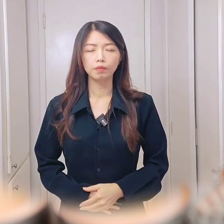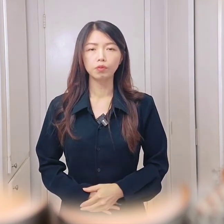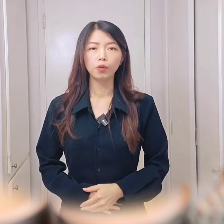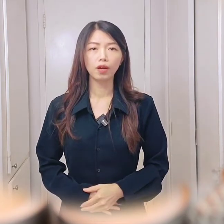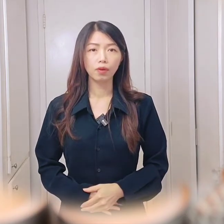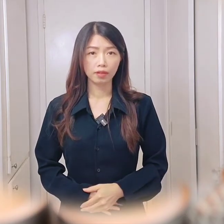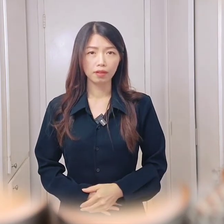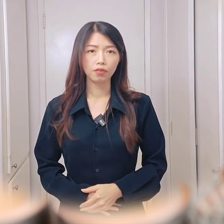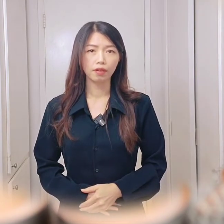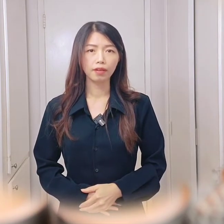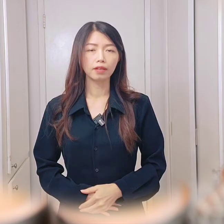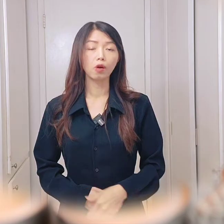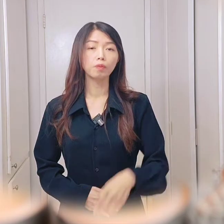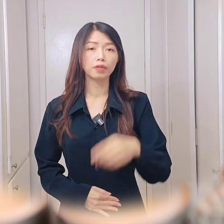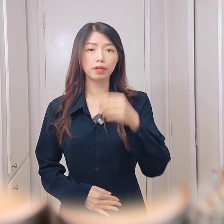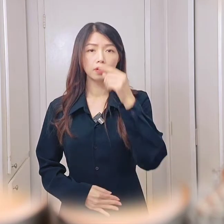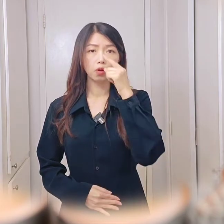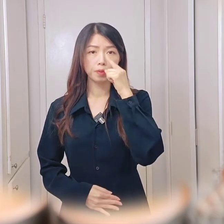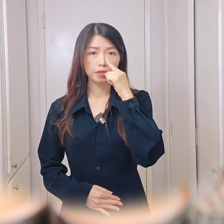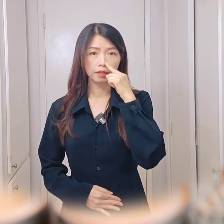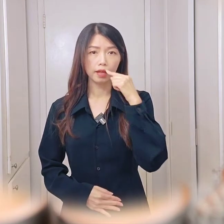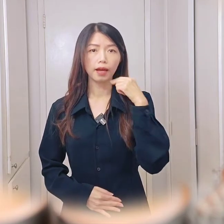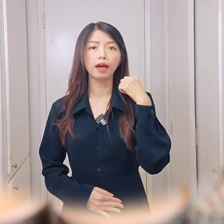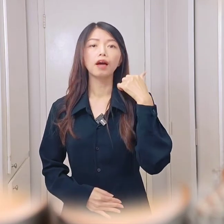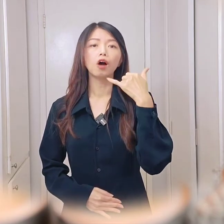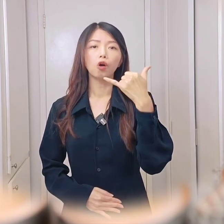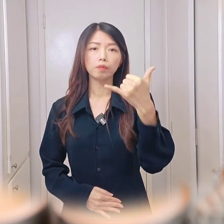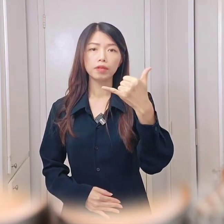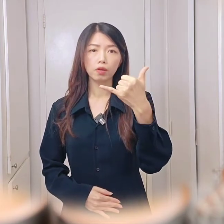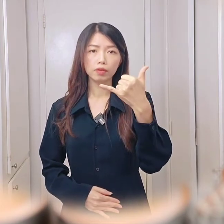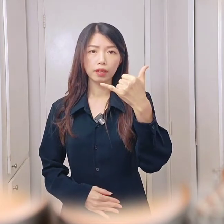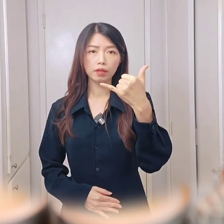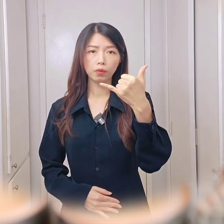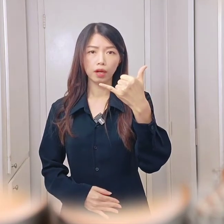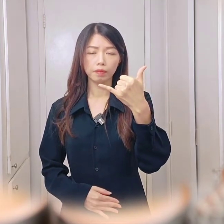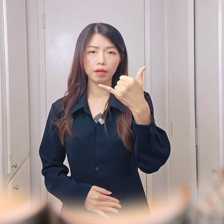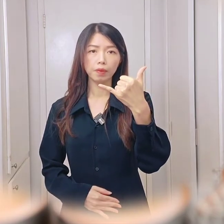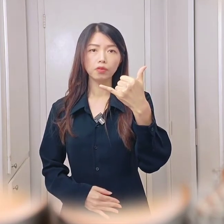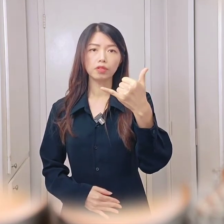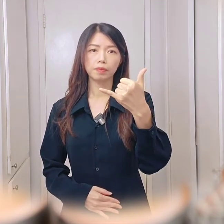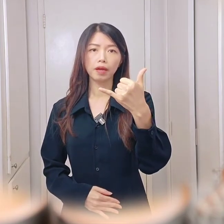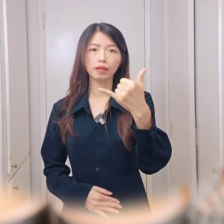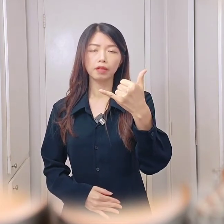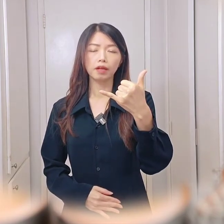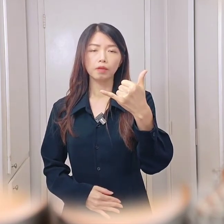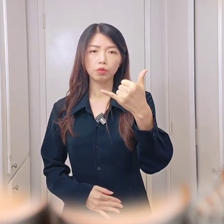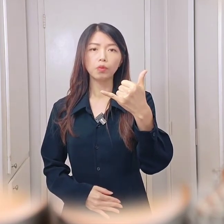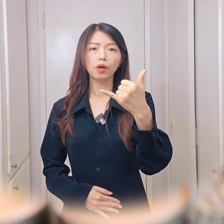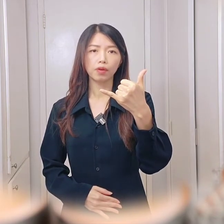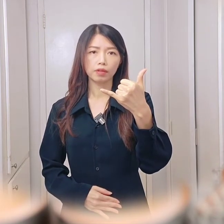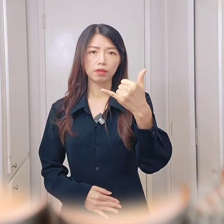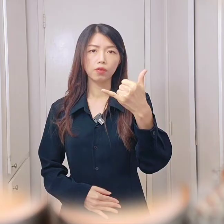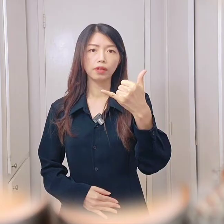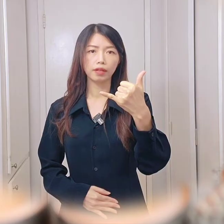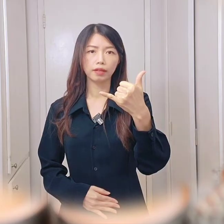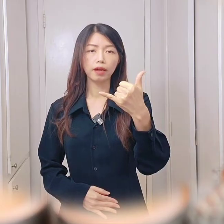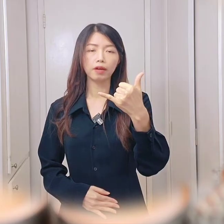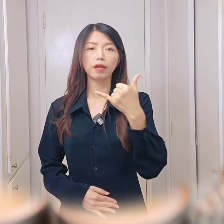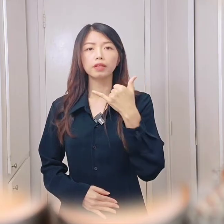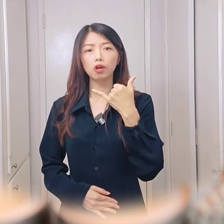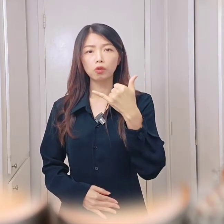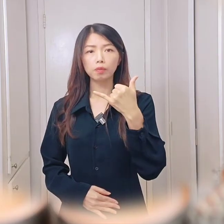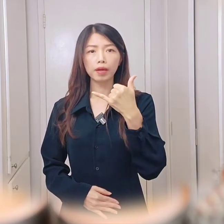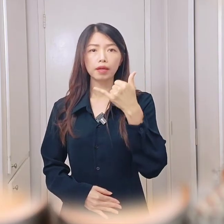부모. 부모라고 한 뒤의 수어는 검지를 코 옆에 스쳤다가 엄지하고 새끼손가락만 펴주시면 부모라고 한 뒤의 수어가